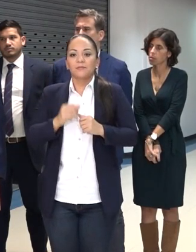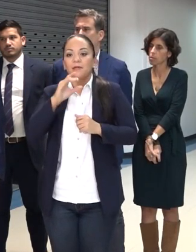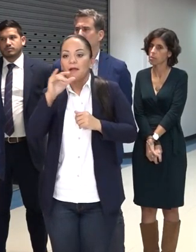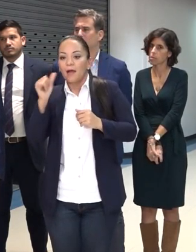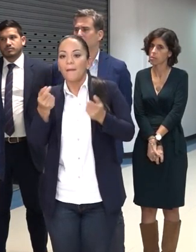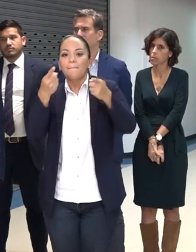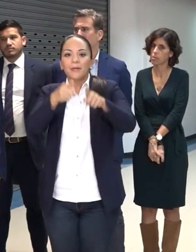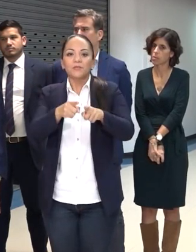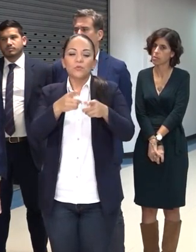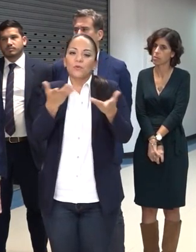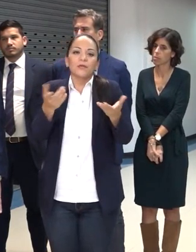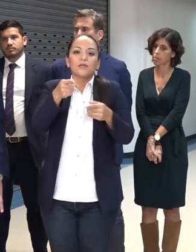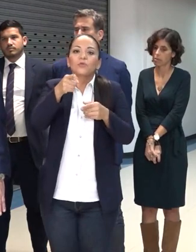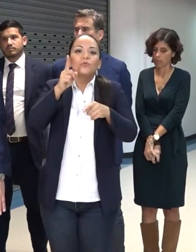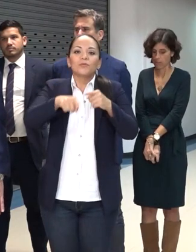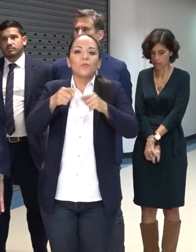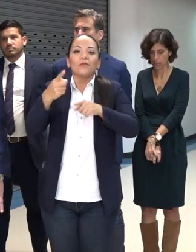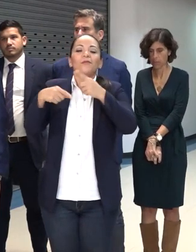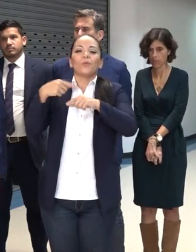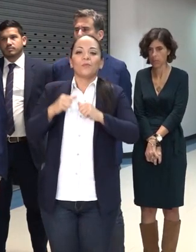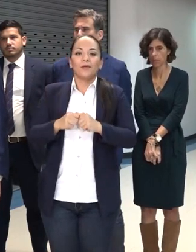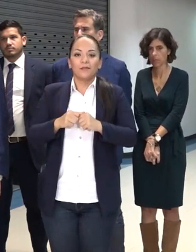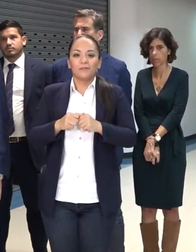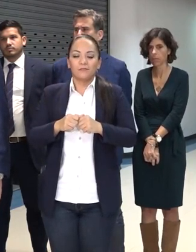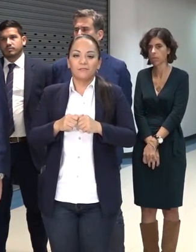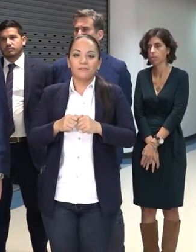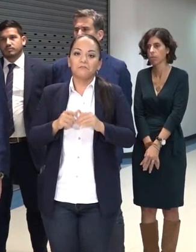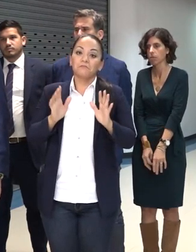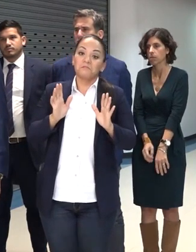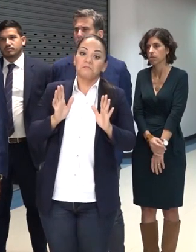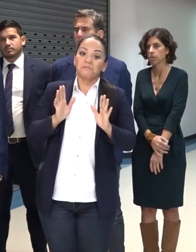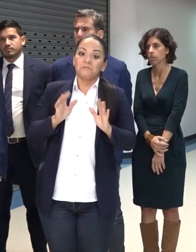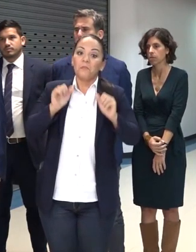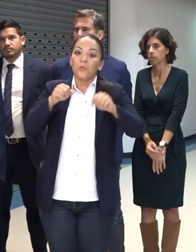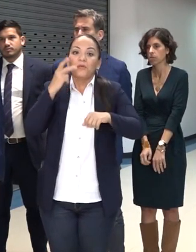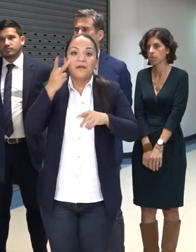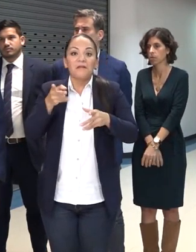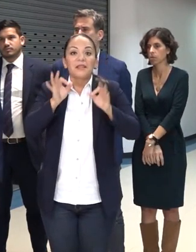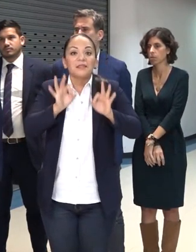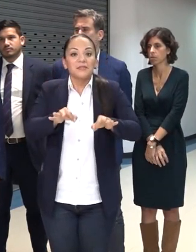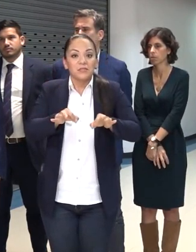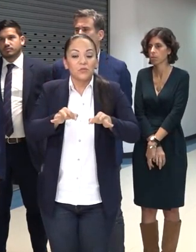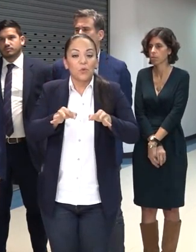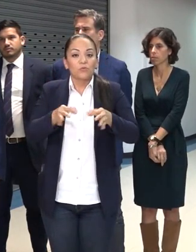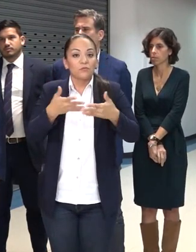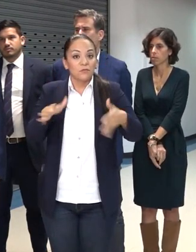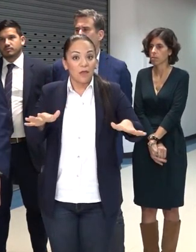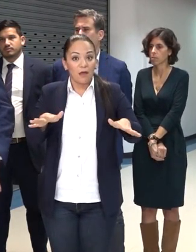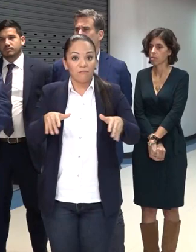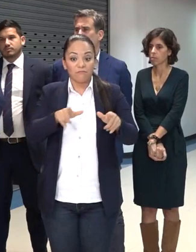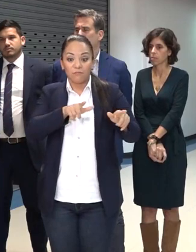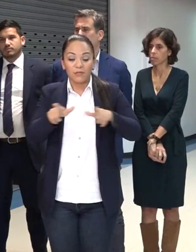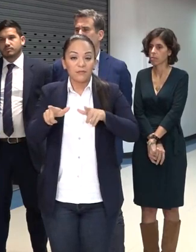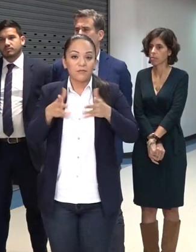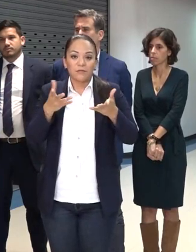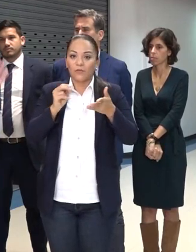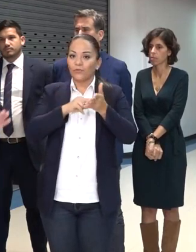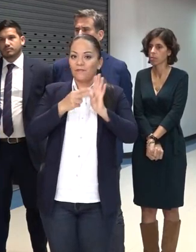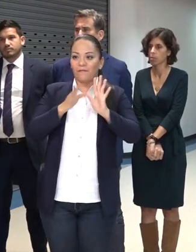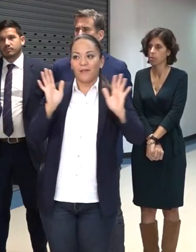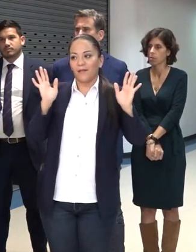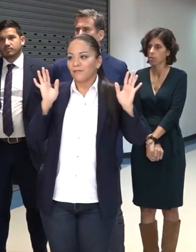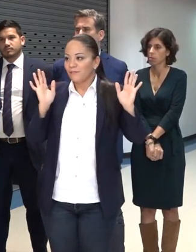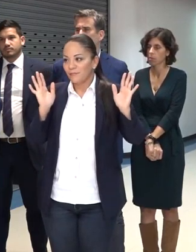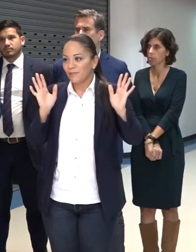pasó esto, eso no es irreversible, podría ser reversible, hay que ver si la decisión quedó firme y qué significaría eso. No estoy